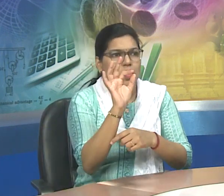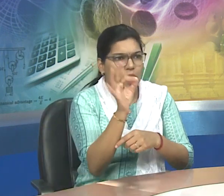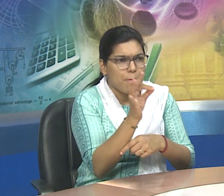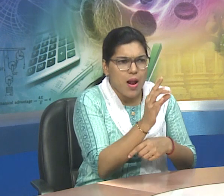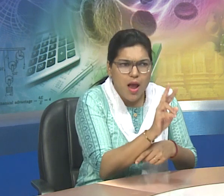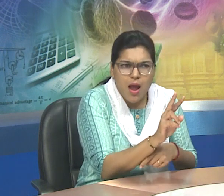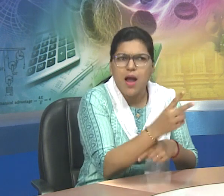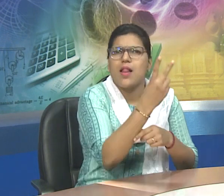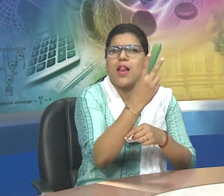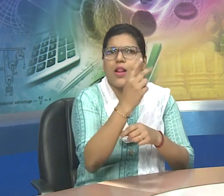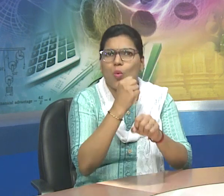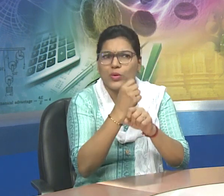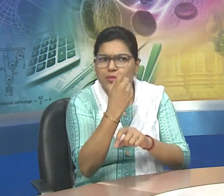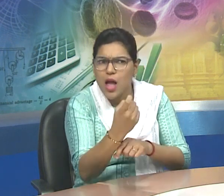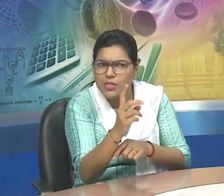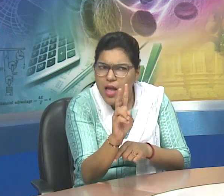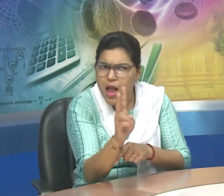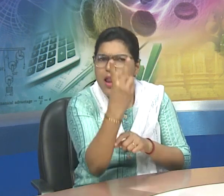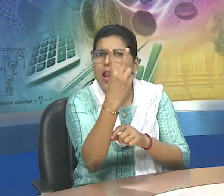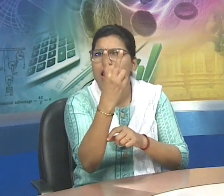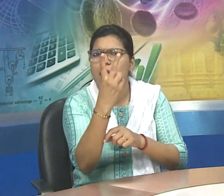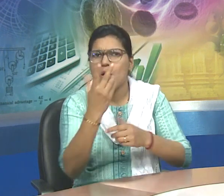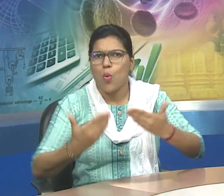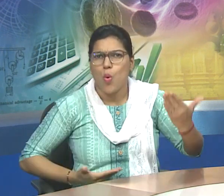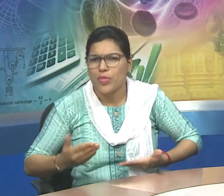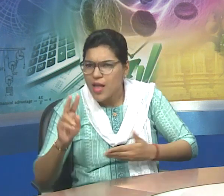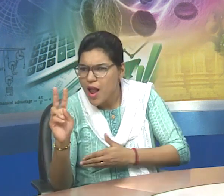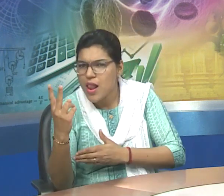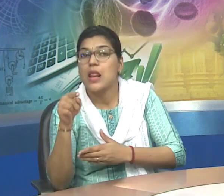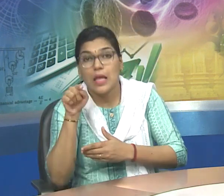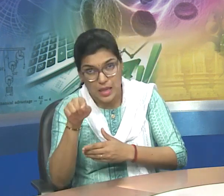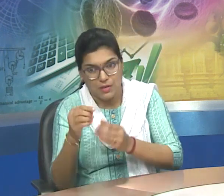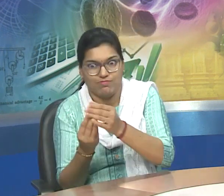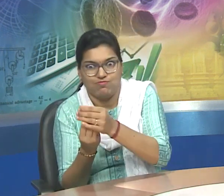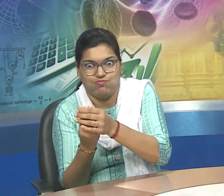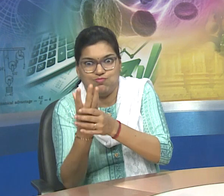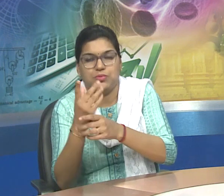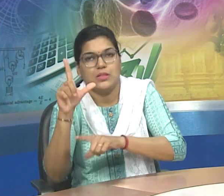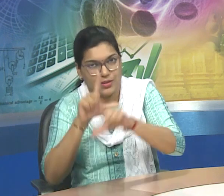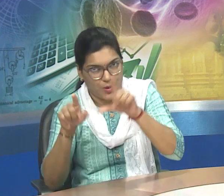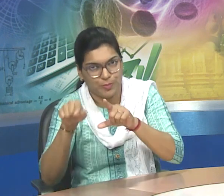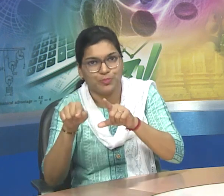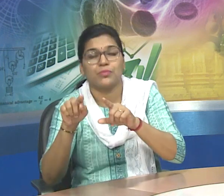एक समान भाषा, उसका क्षेत्र, वहाँ की आर्थिक जीवन शैली